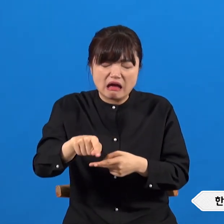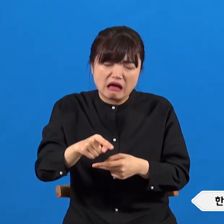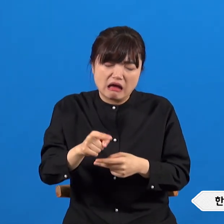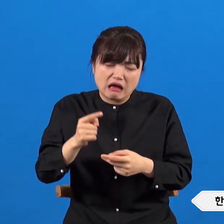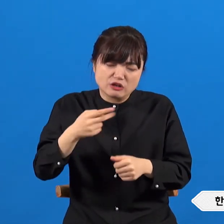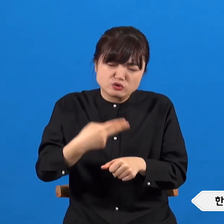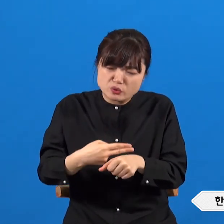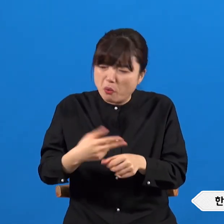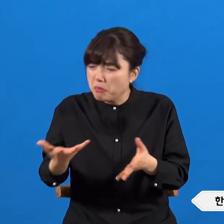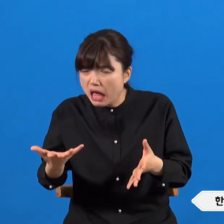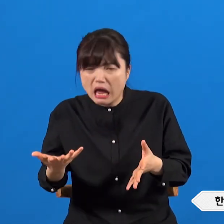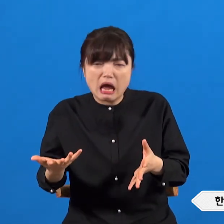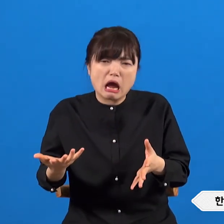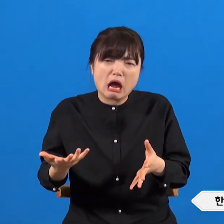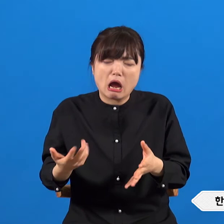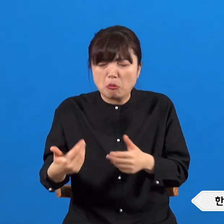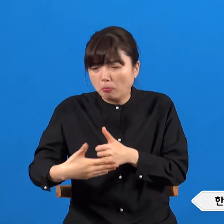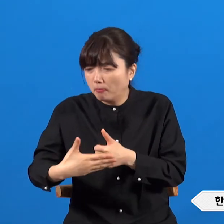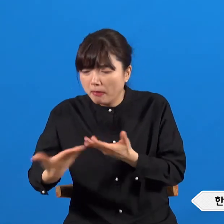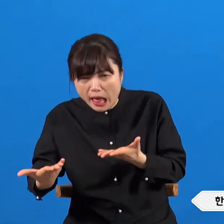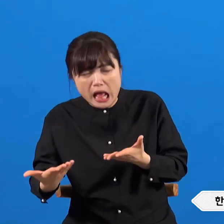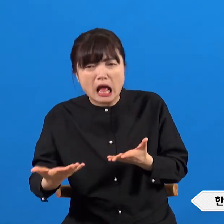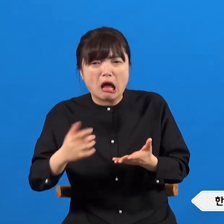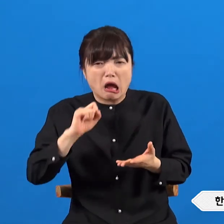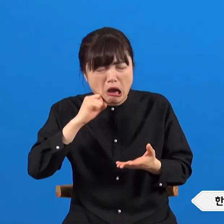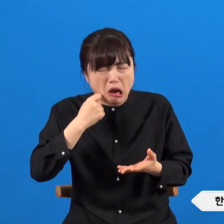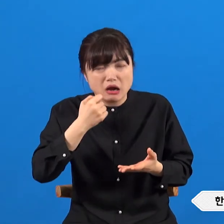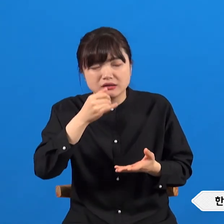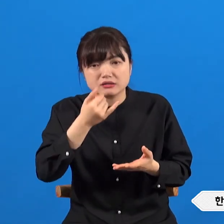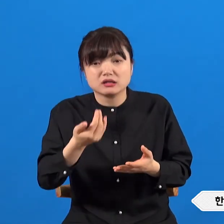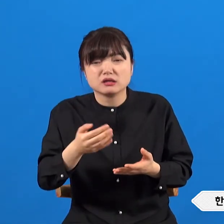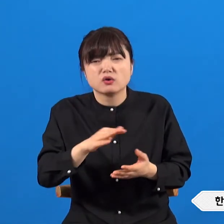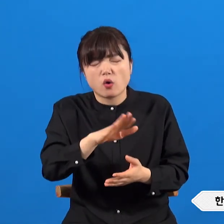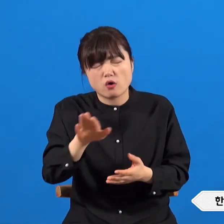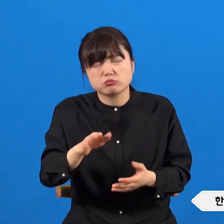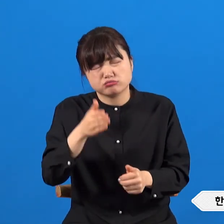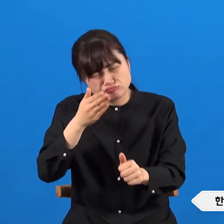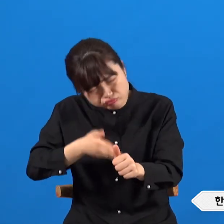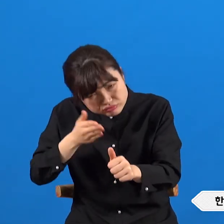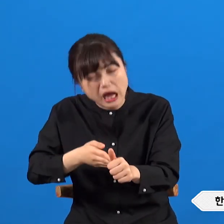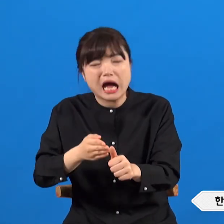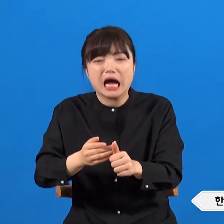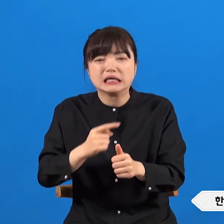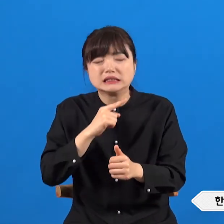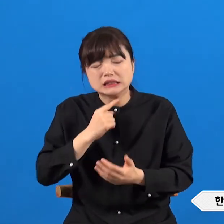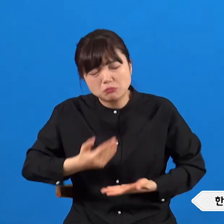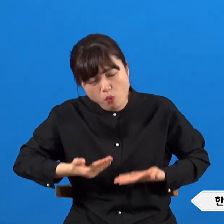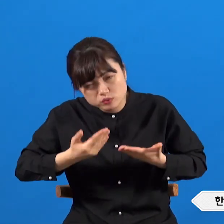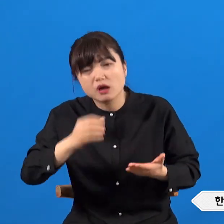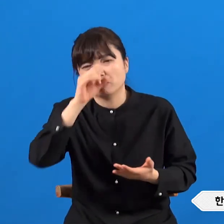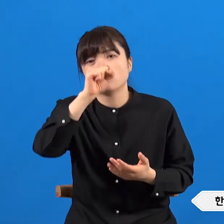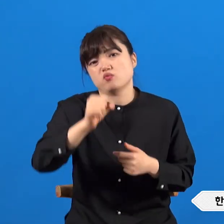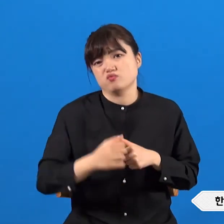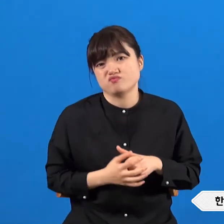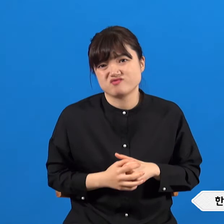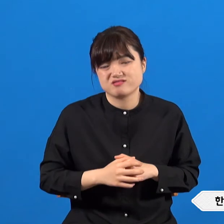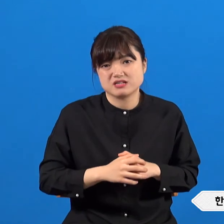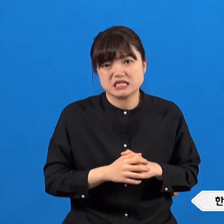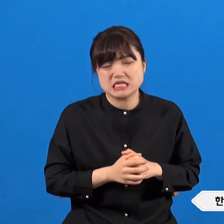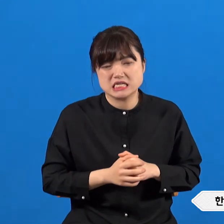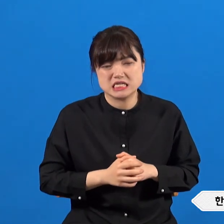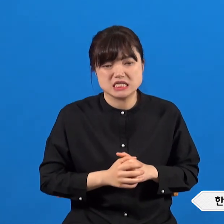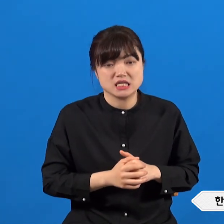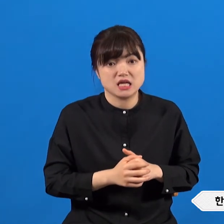있습니다. 여러분, 한 학기라도 좋으니까 꼭 자원봉사를 하시기 바랍니다.